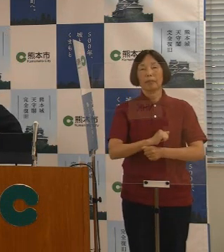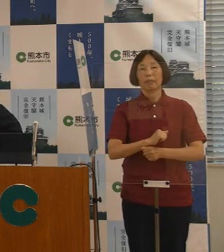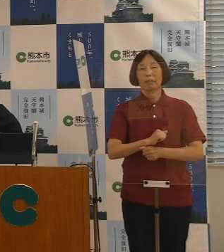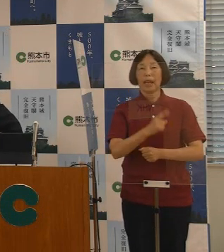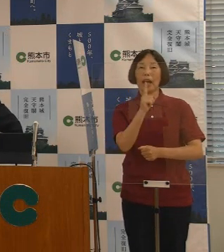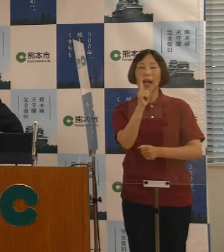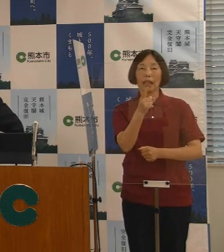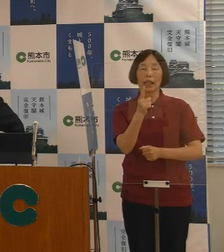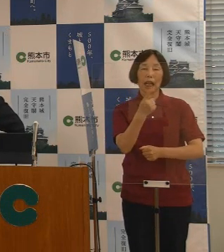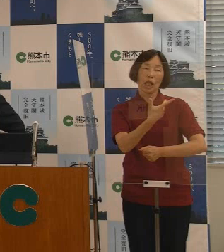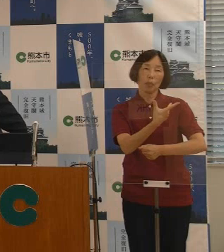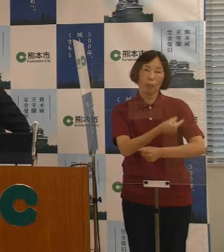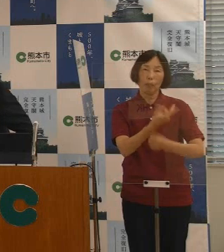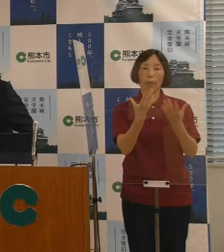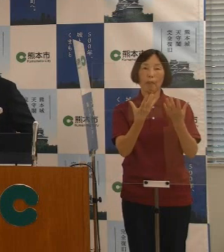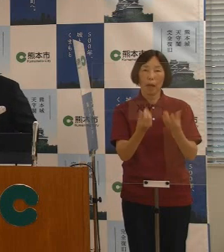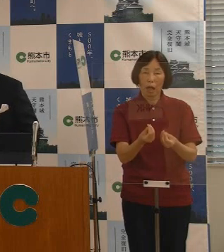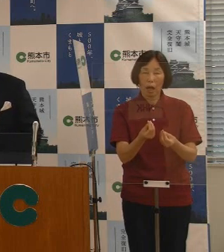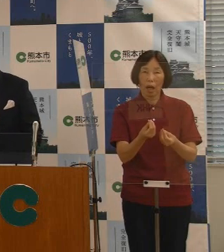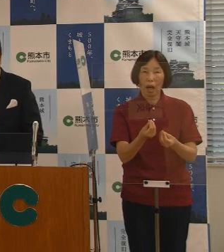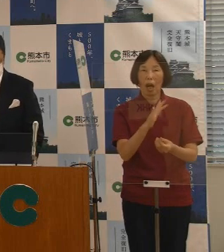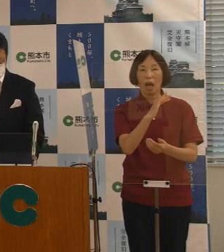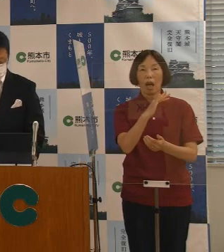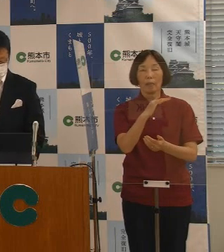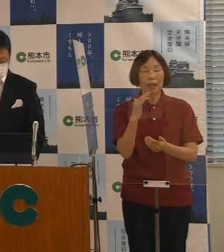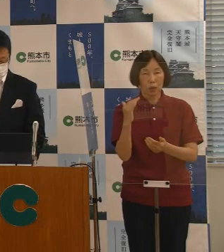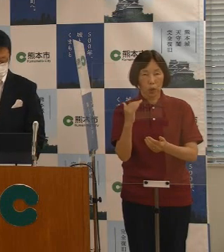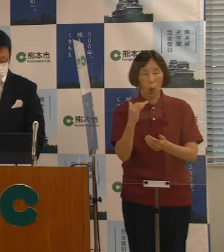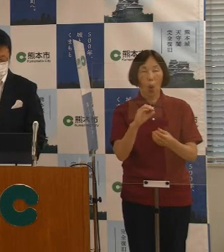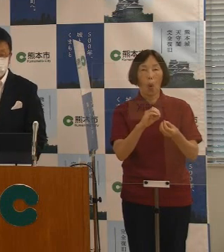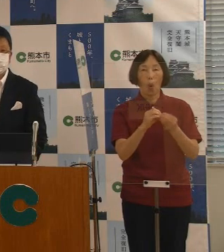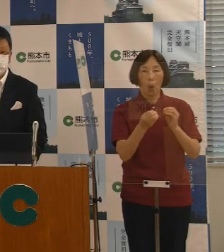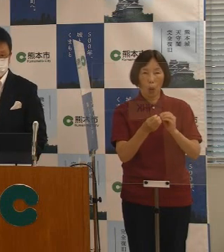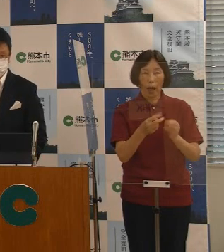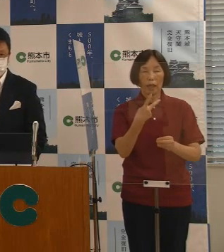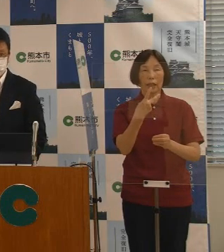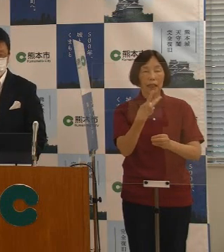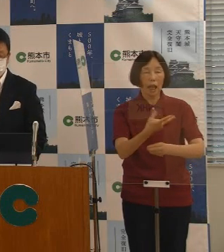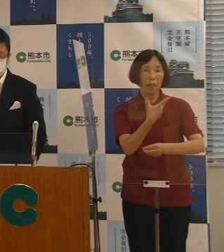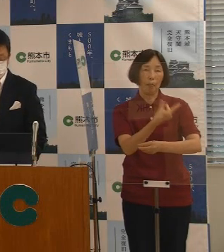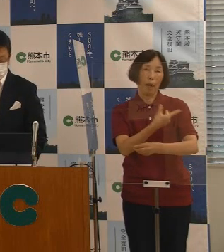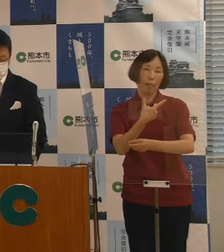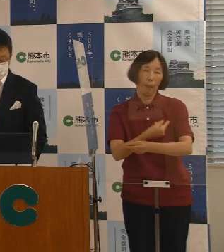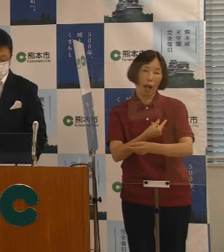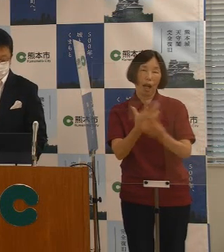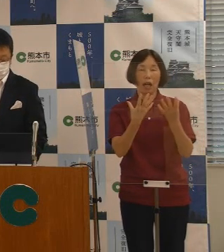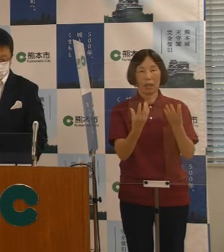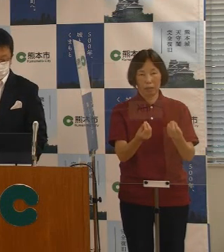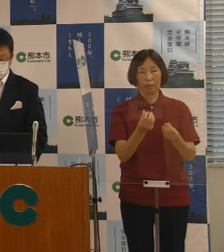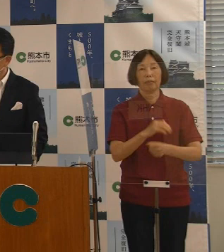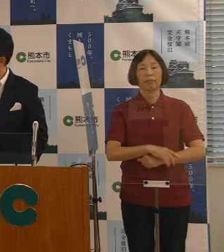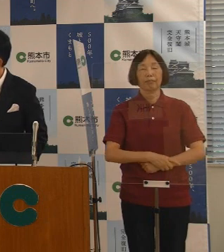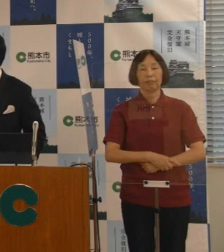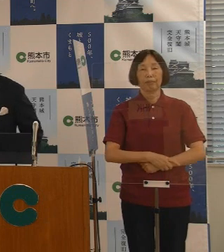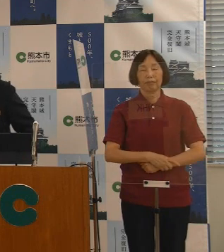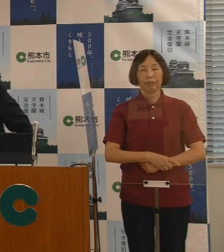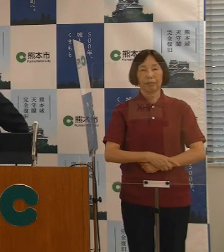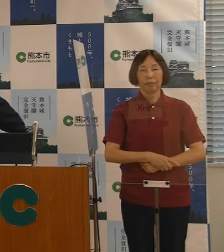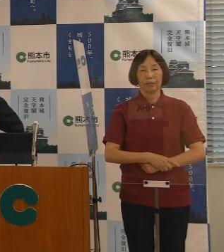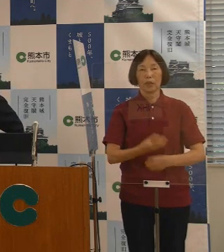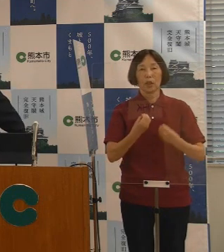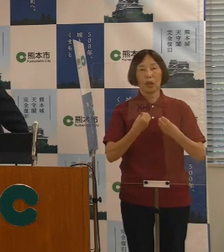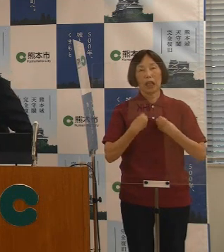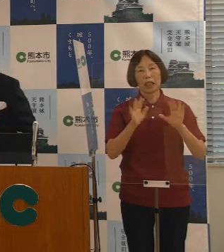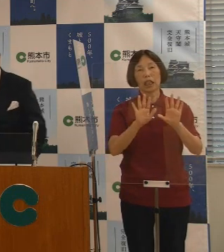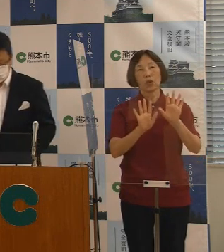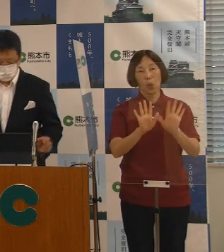1回接種、そして水色が2回接種をした方が感染をした状